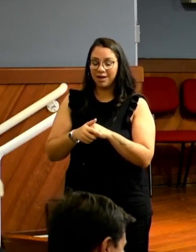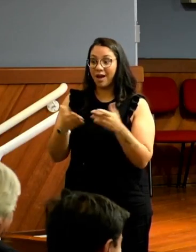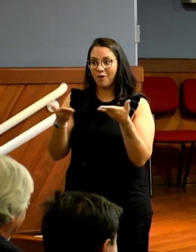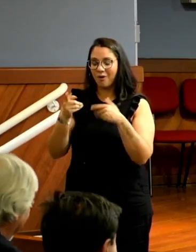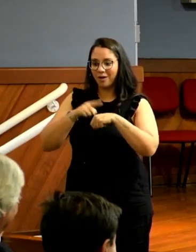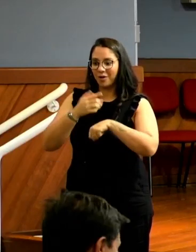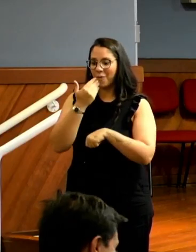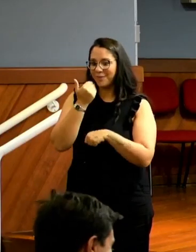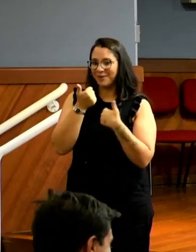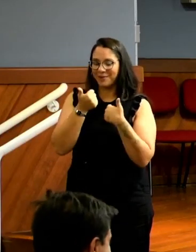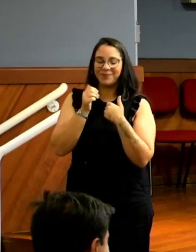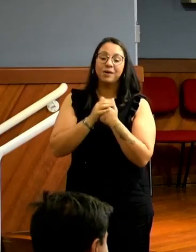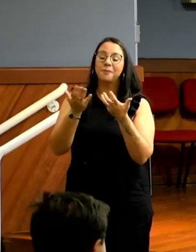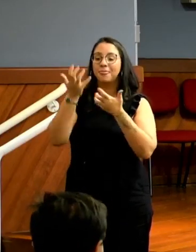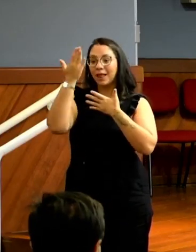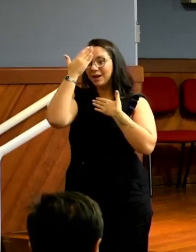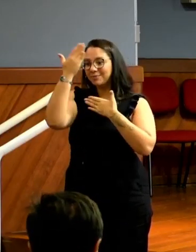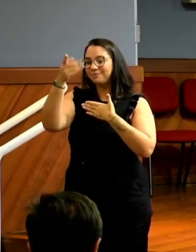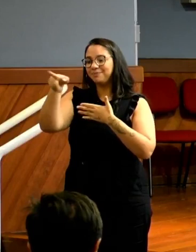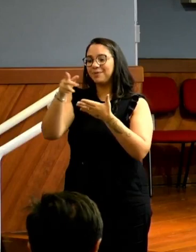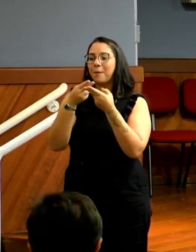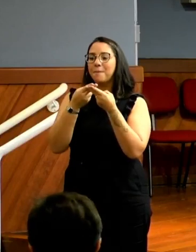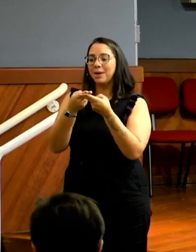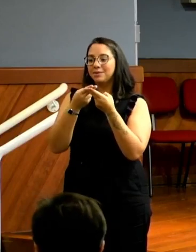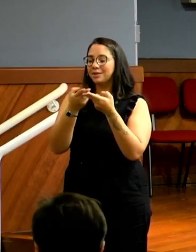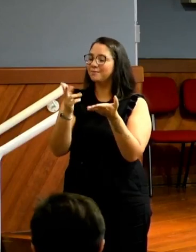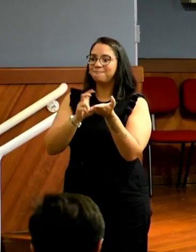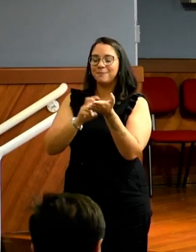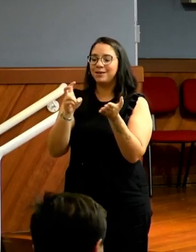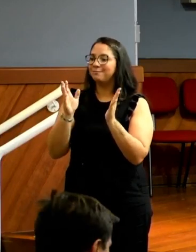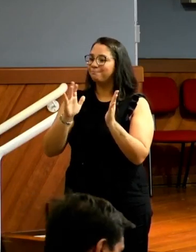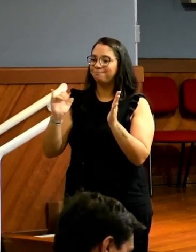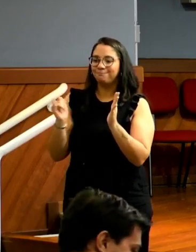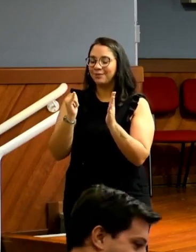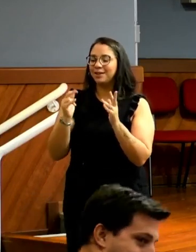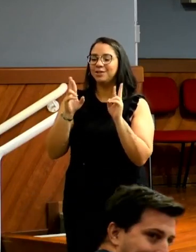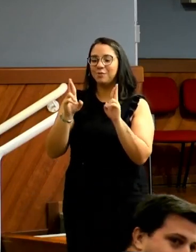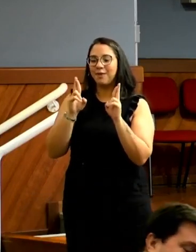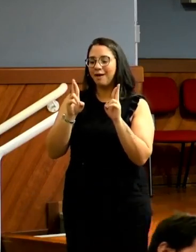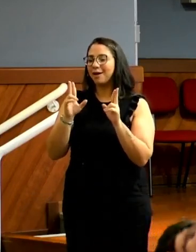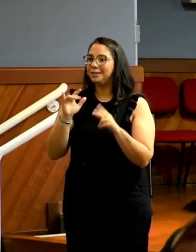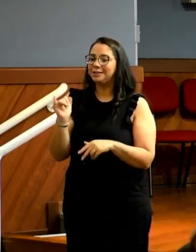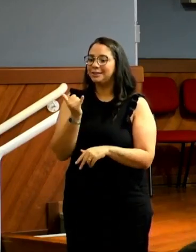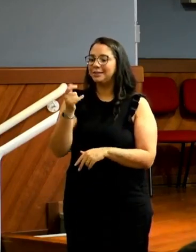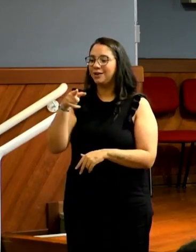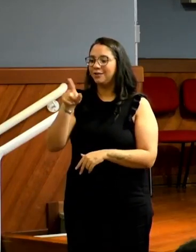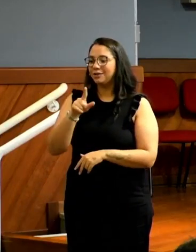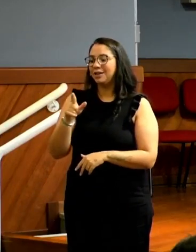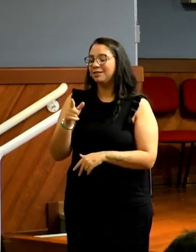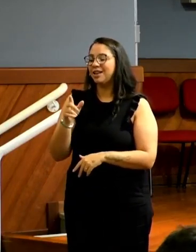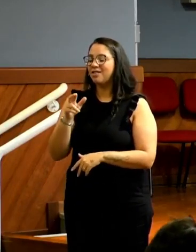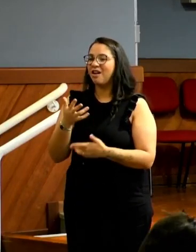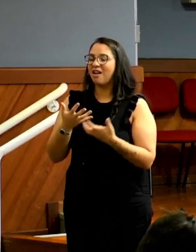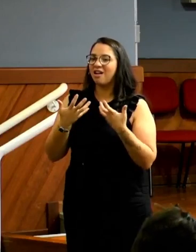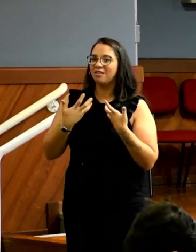exatamente. Então, queria agradecer pela paciência de vocês por essa manhã. Espero que tenha sido, de alguma forma, proveitoso, que não tenha sido, né,